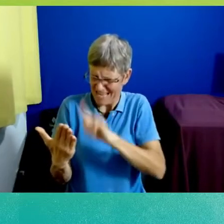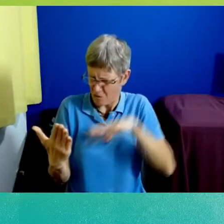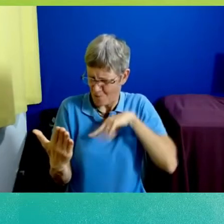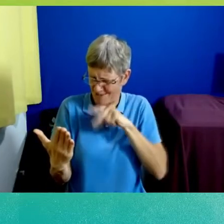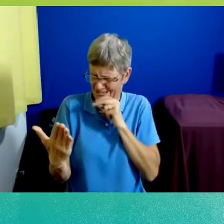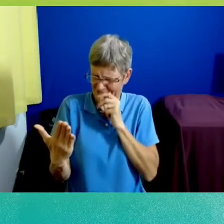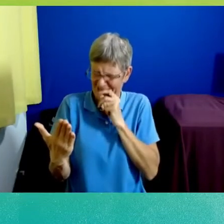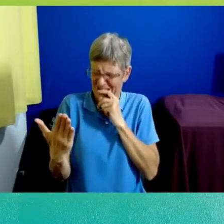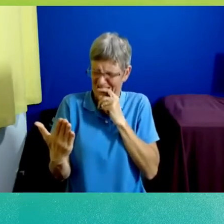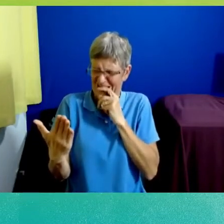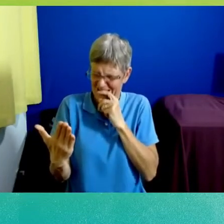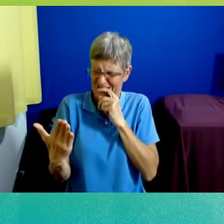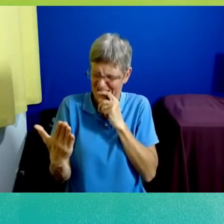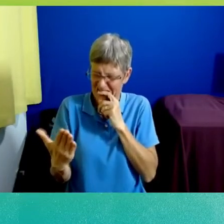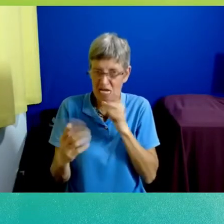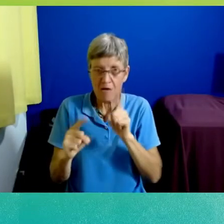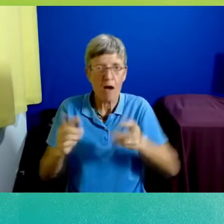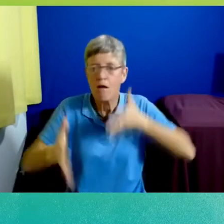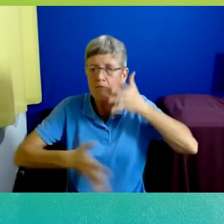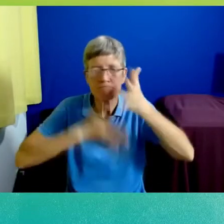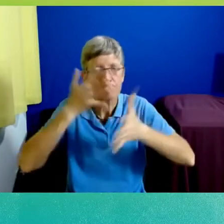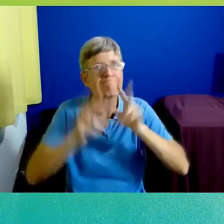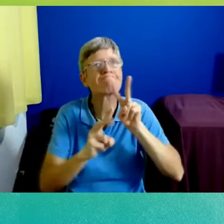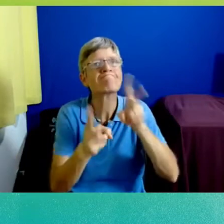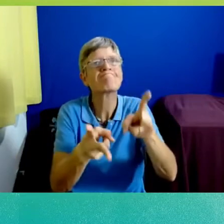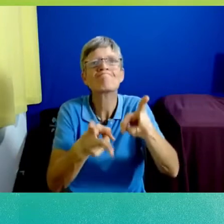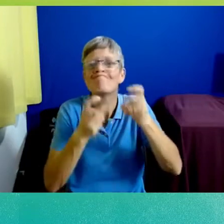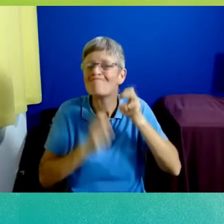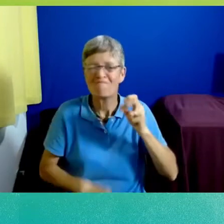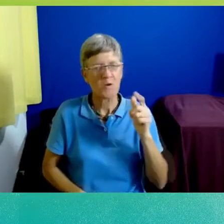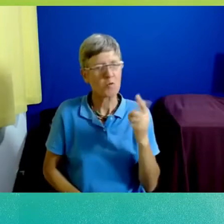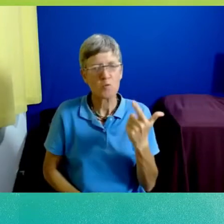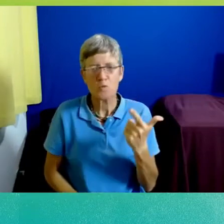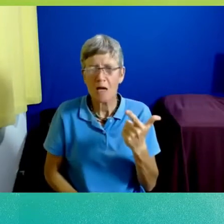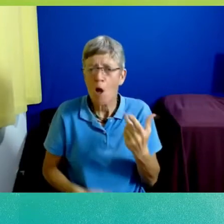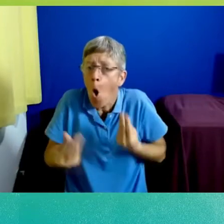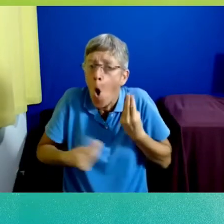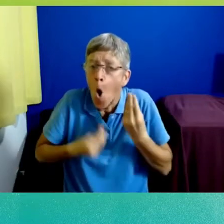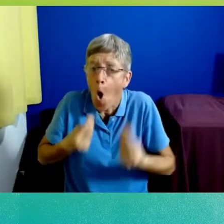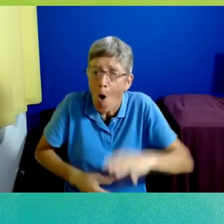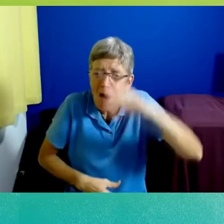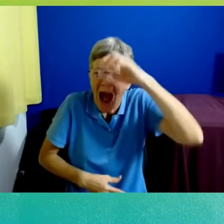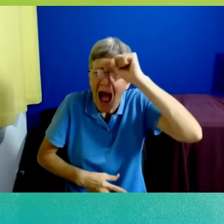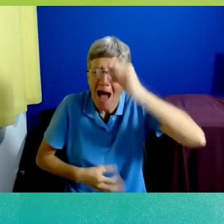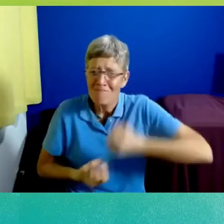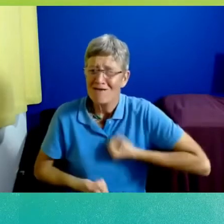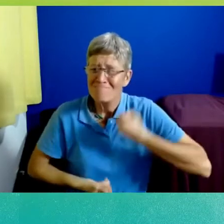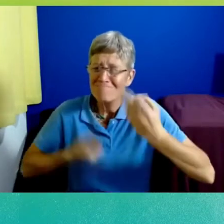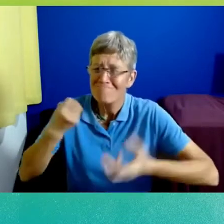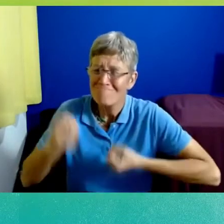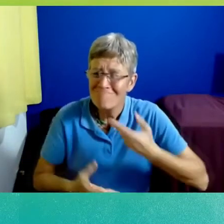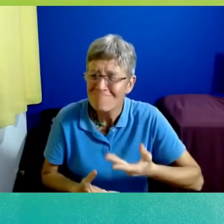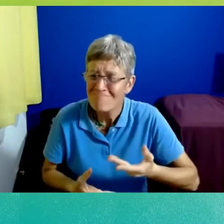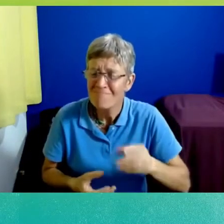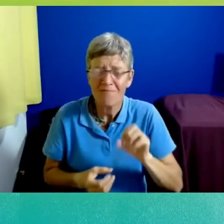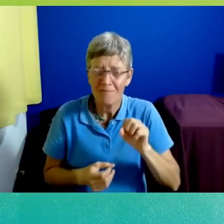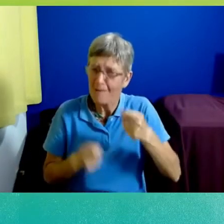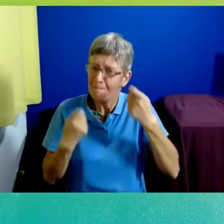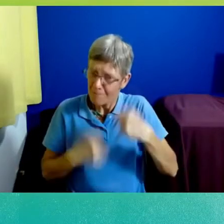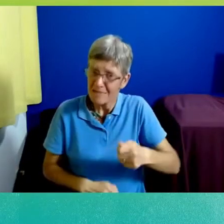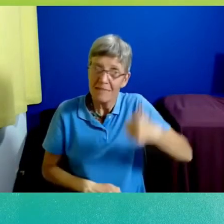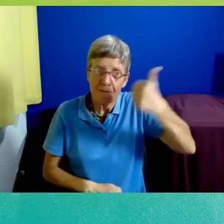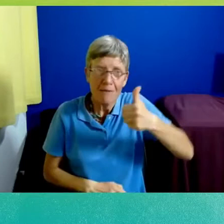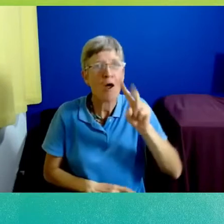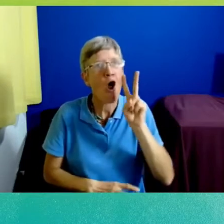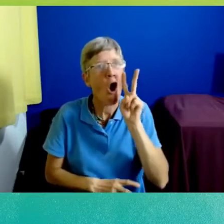o aluno surdo, quando ele vai olhar, todo aquele português para ele é muito pesado, e o aluno ouvinte vai ali rapidinho e consegue resolver,